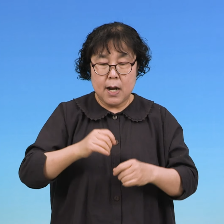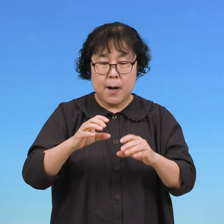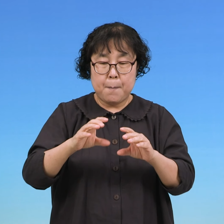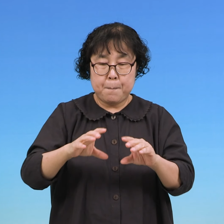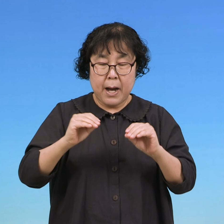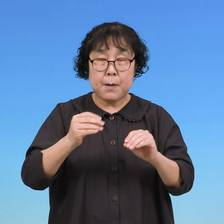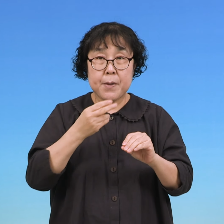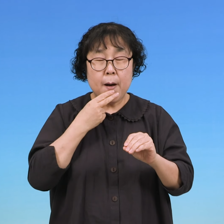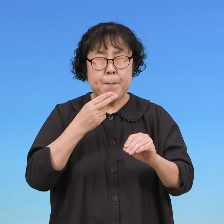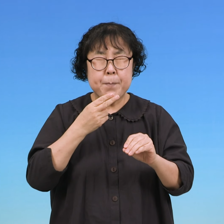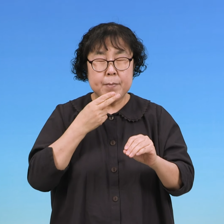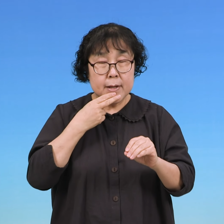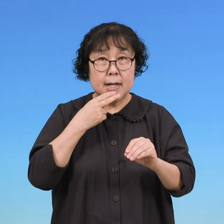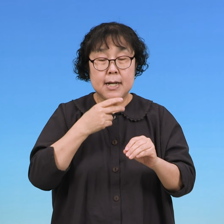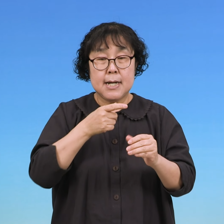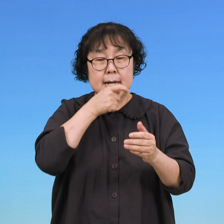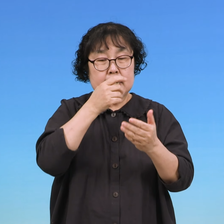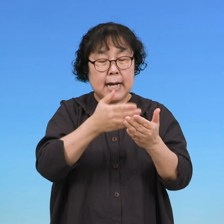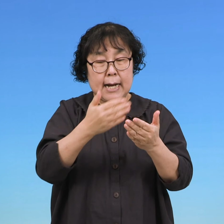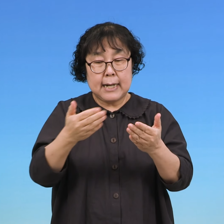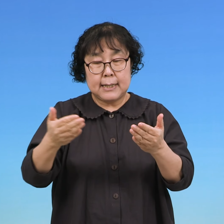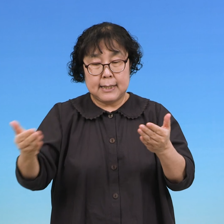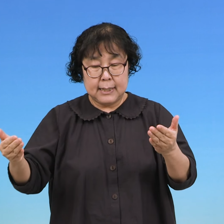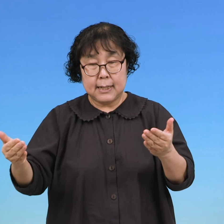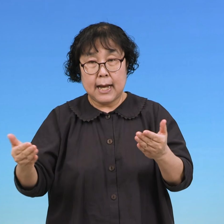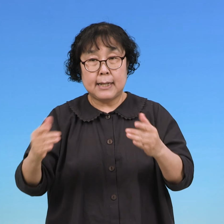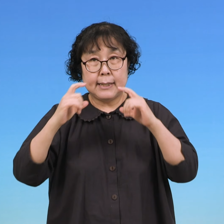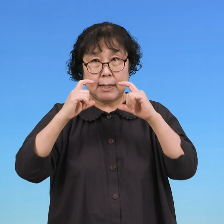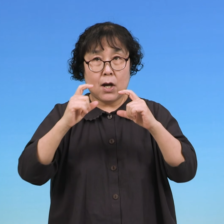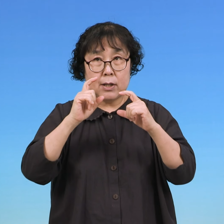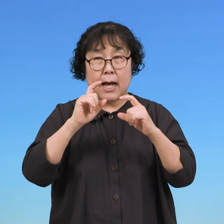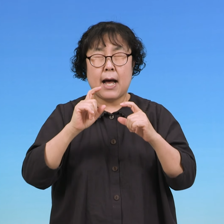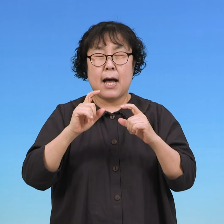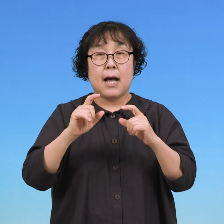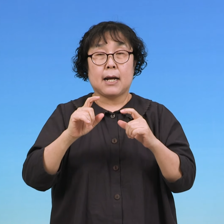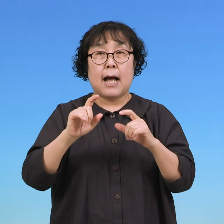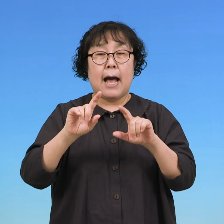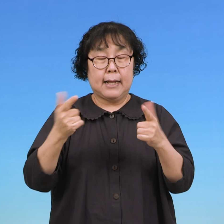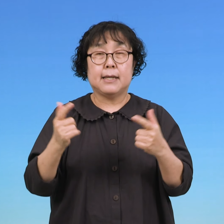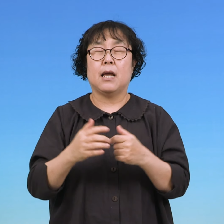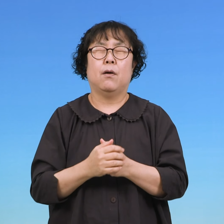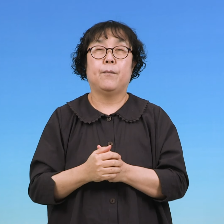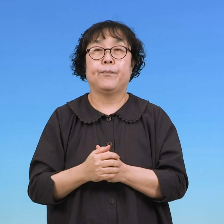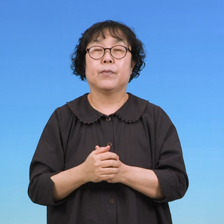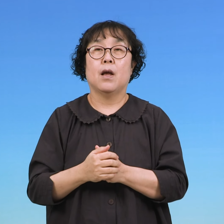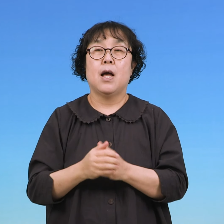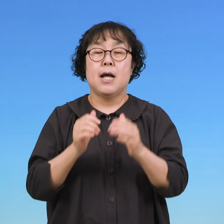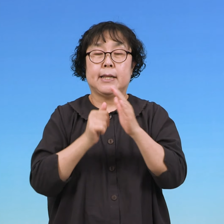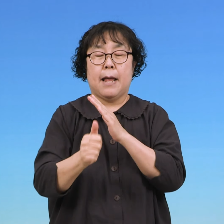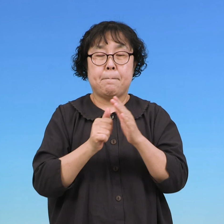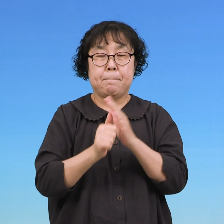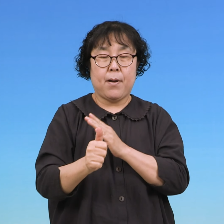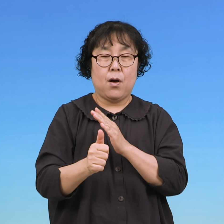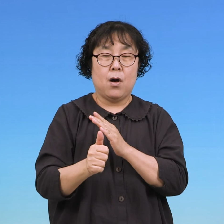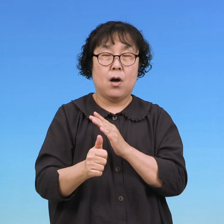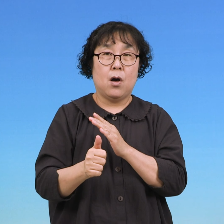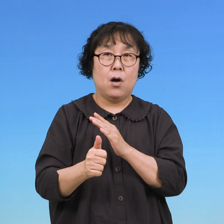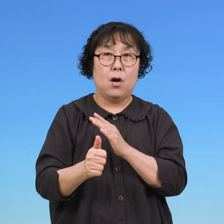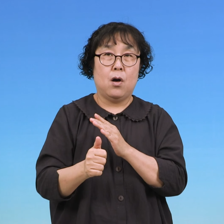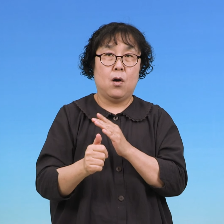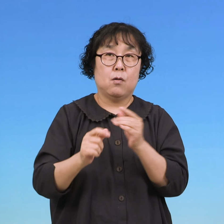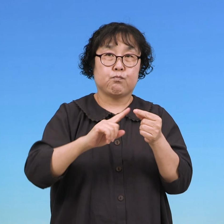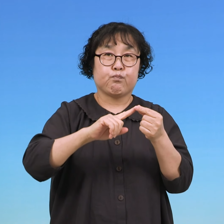할지어다. 이게 아모스서의 대표 구절입니다. 그렇게 생각하시는데요. 저는 그렇게 생각하지 않습니다. 아모스서의 대표 구절은요.